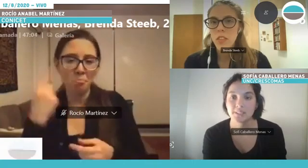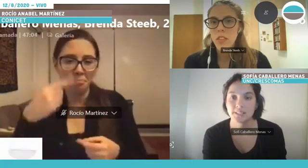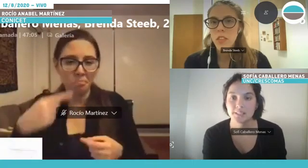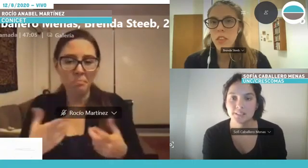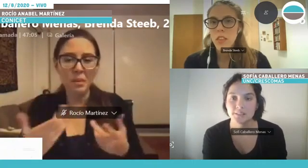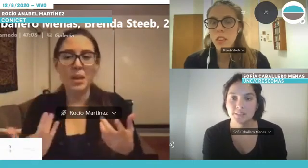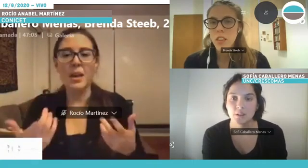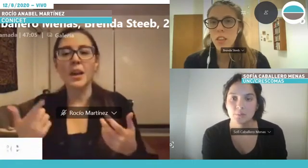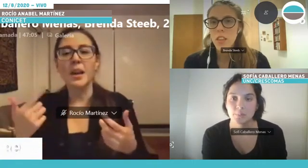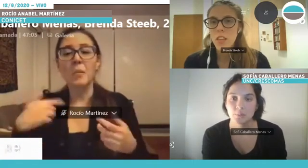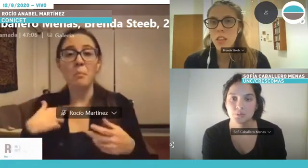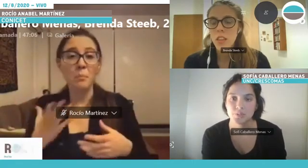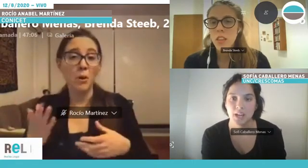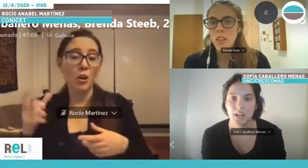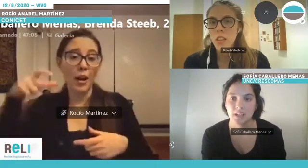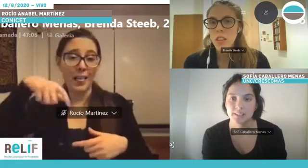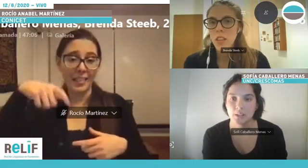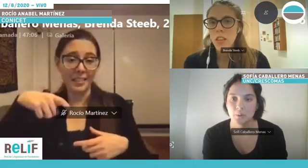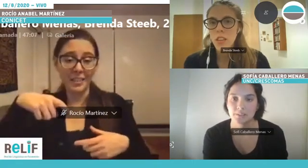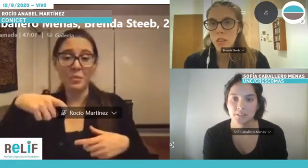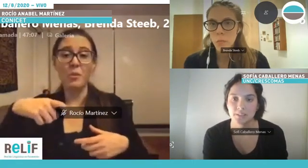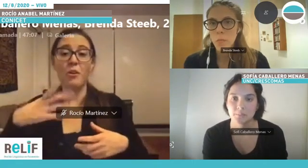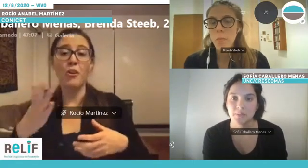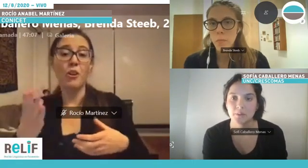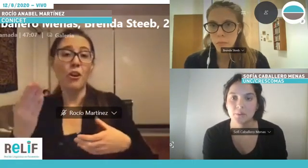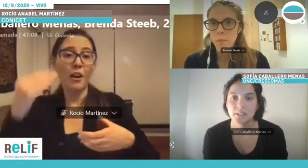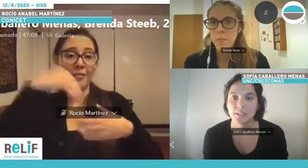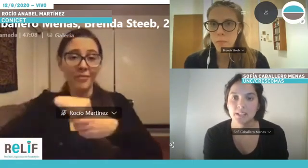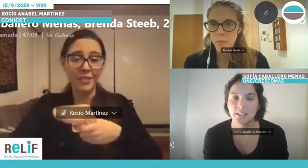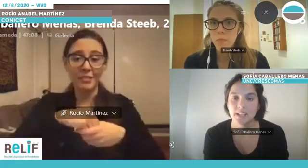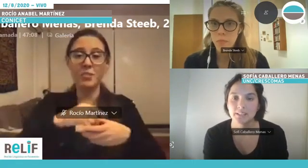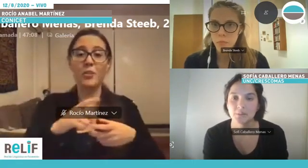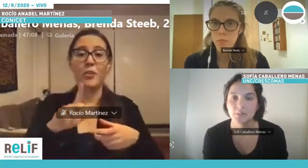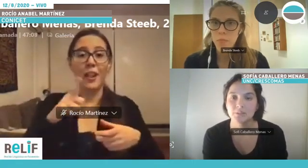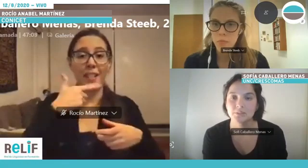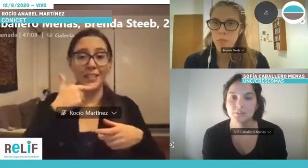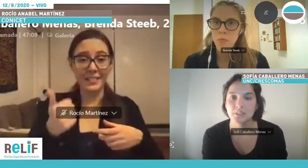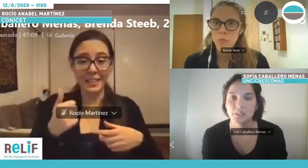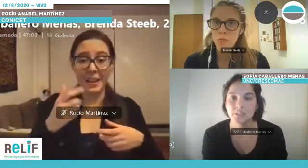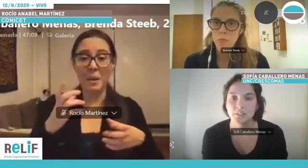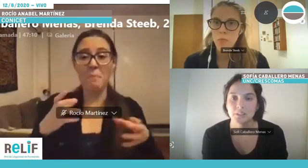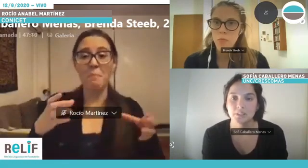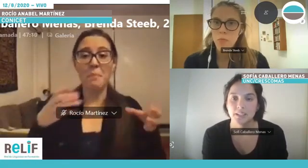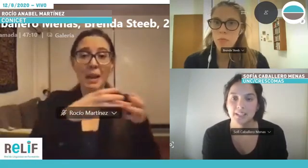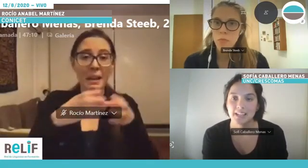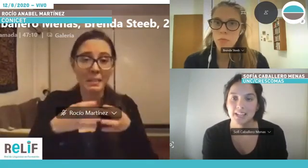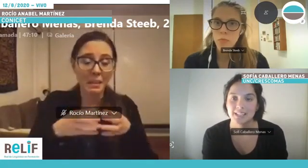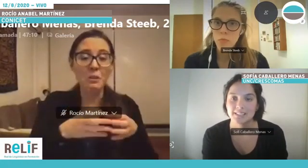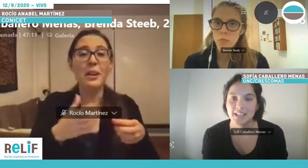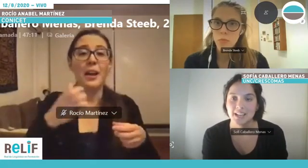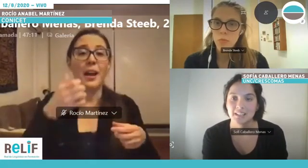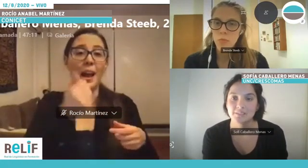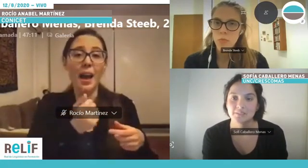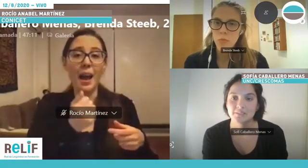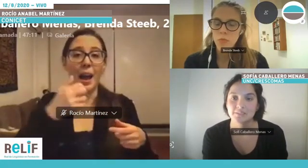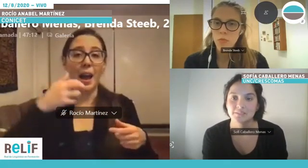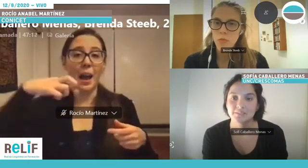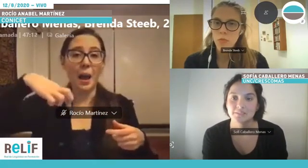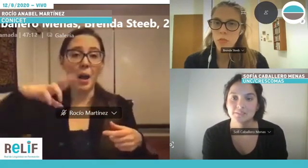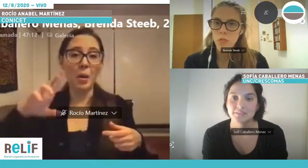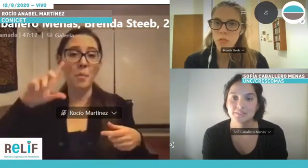Bueno, yo en mi tesis propuse a estas cuestiones. En primer lugar, el adjetivo en la